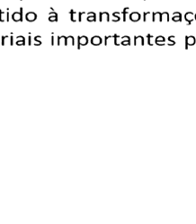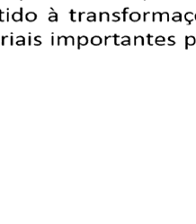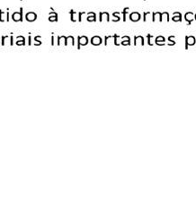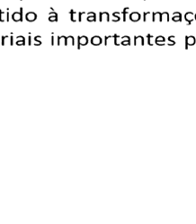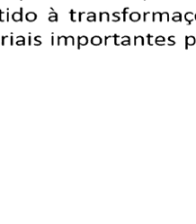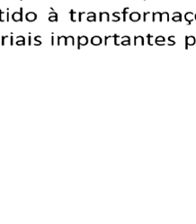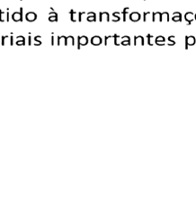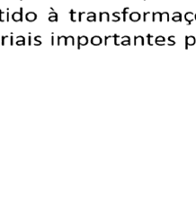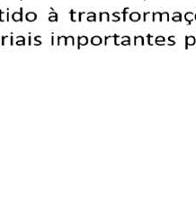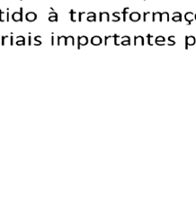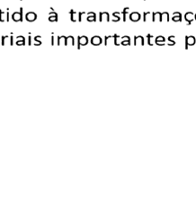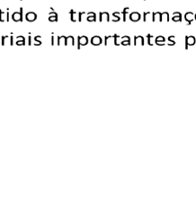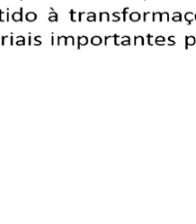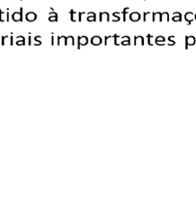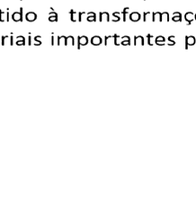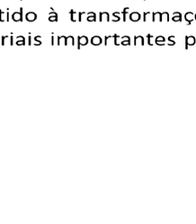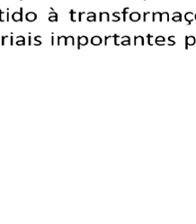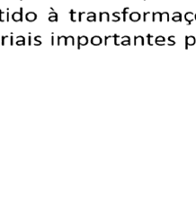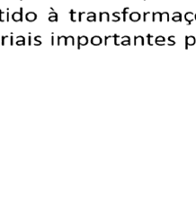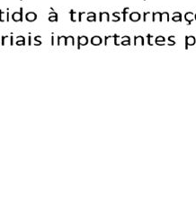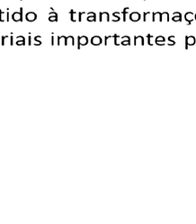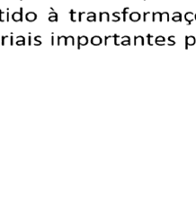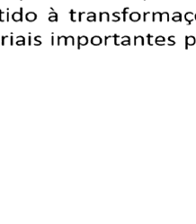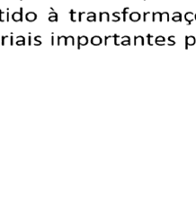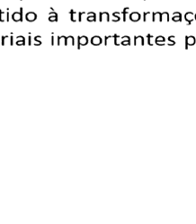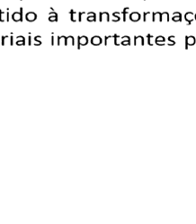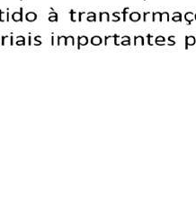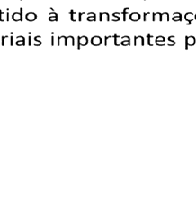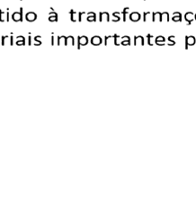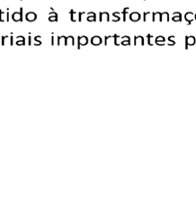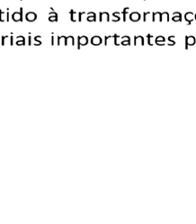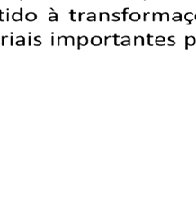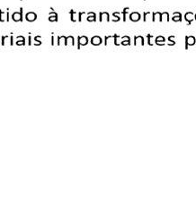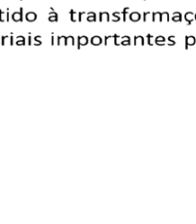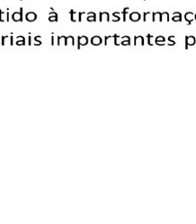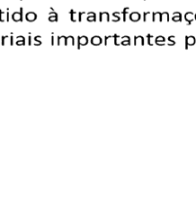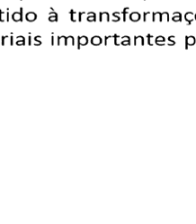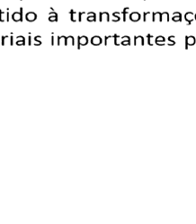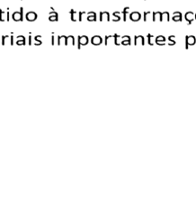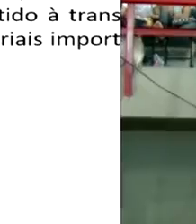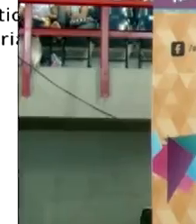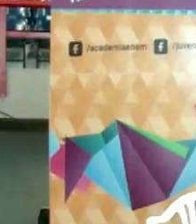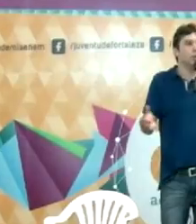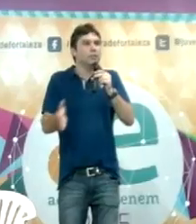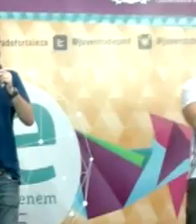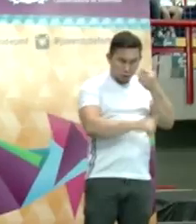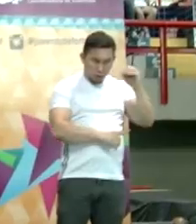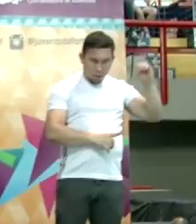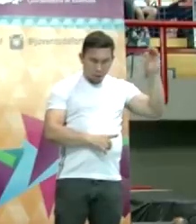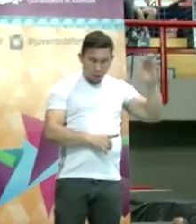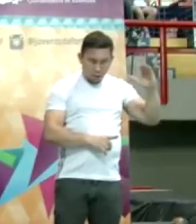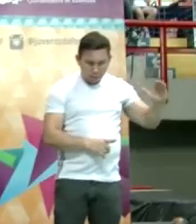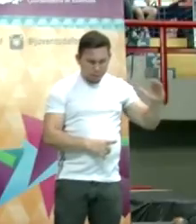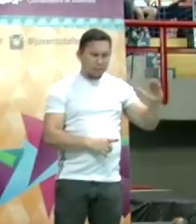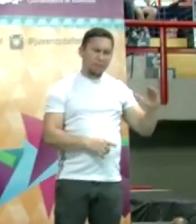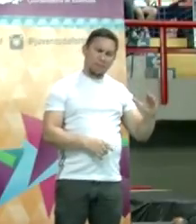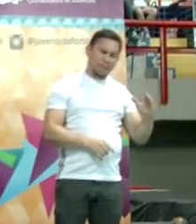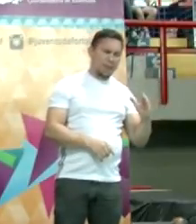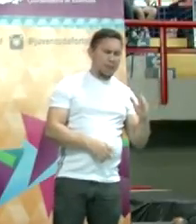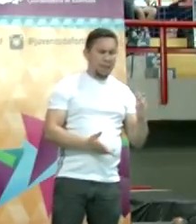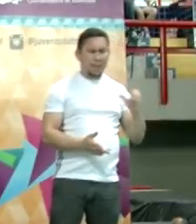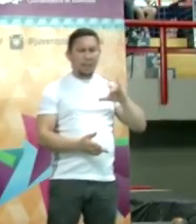O petróleo só tem coisa boa. É muito difícil você encontrar uma coisa que só seja bom. Sempre tem um